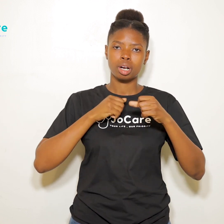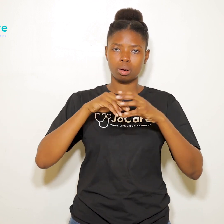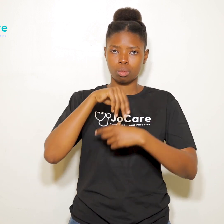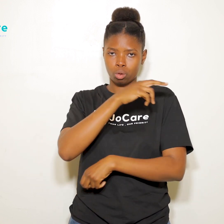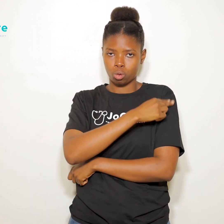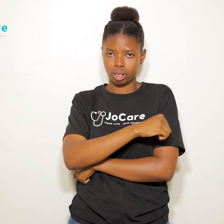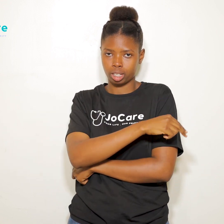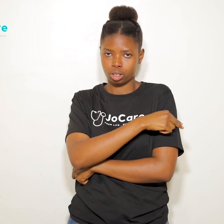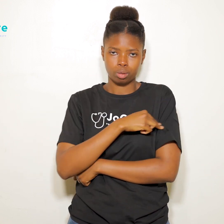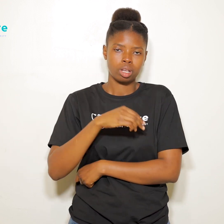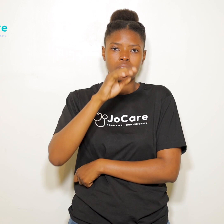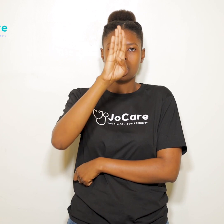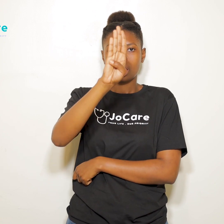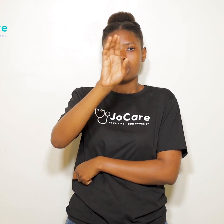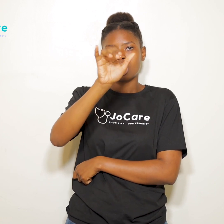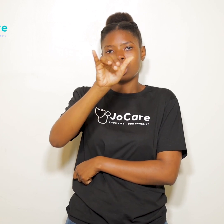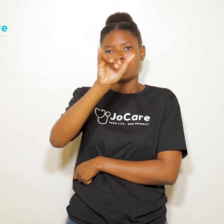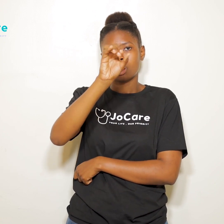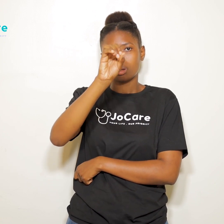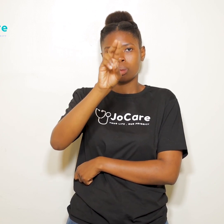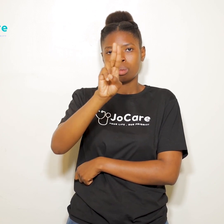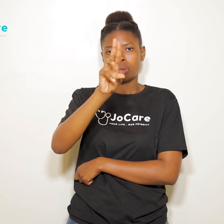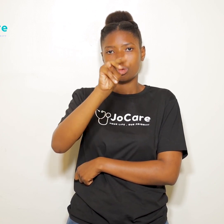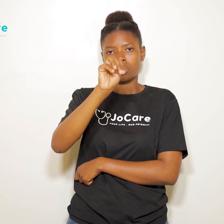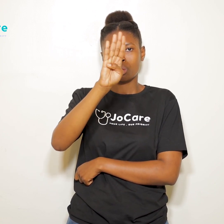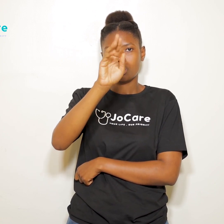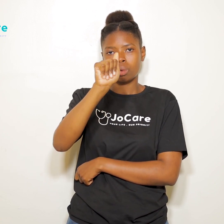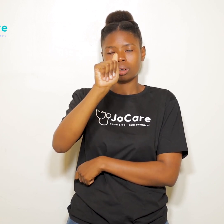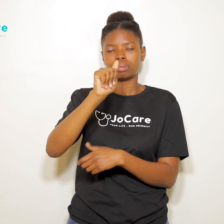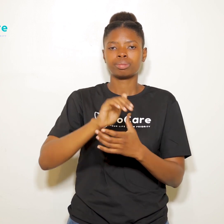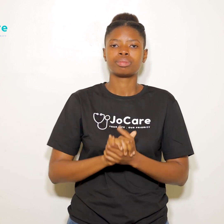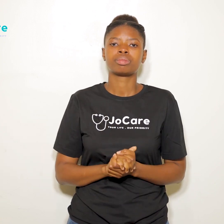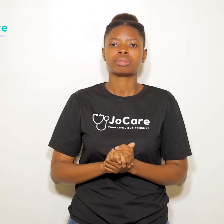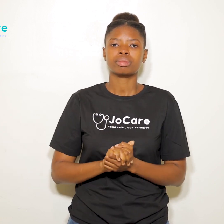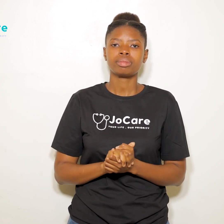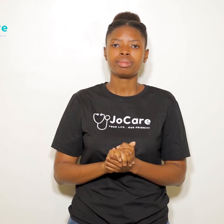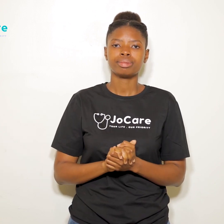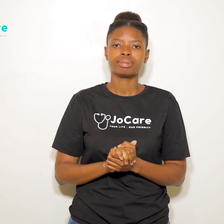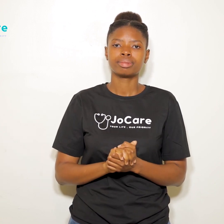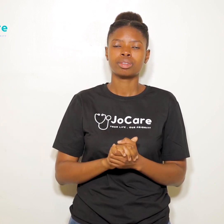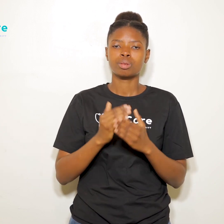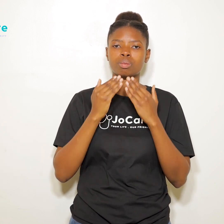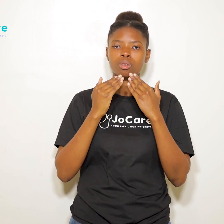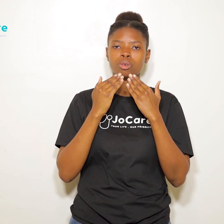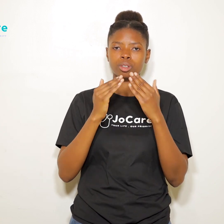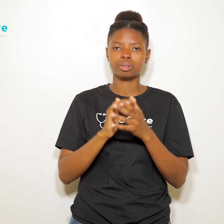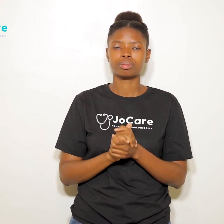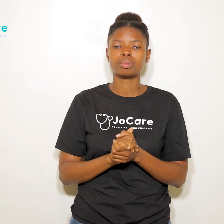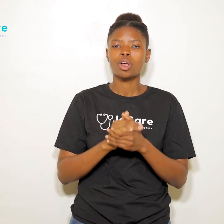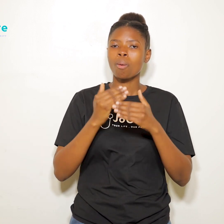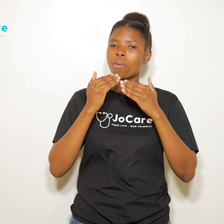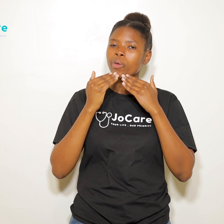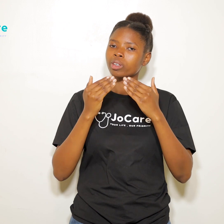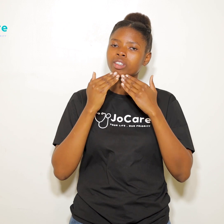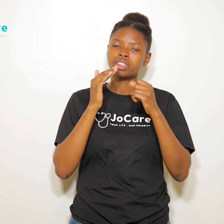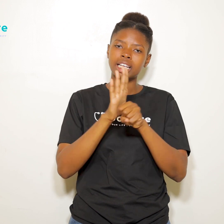bya Byumba byo ku rwego rwa 2 rwigisha. Murakoze. Warakoze cyane. Ni